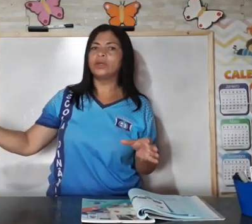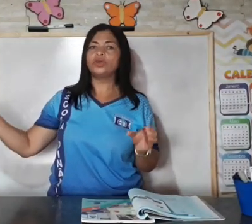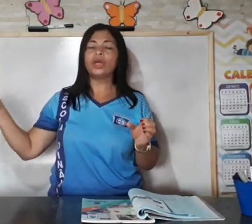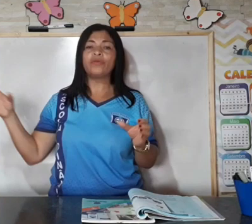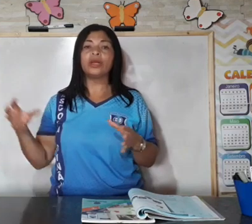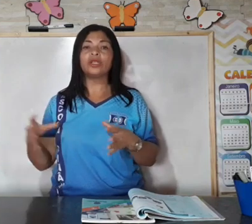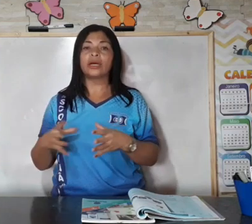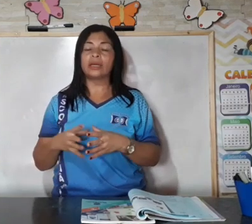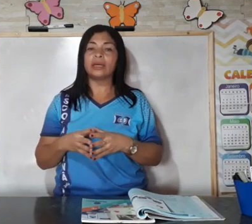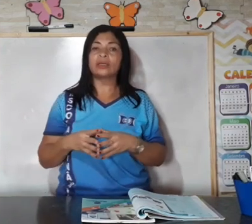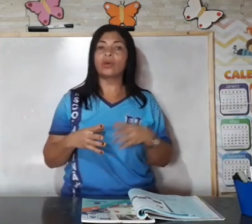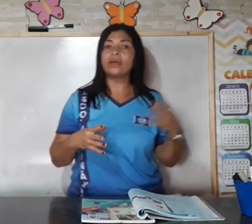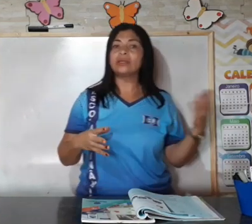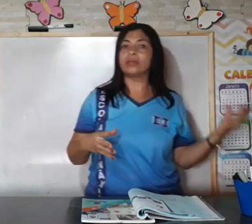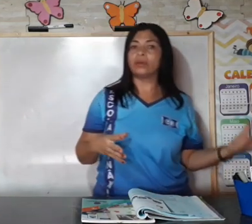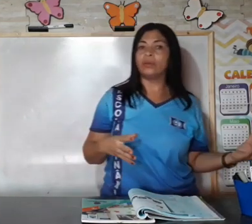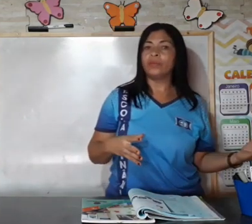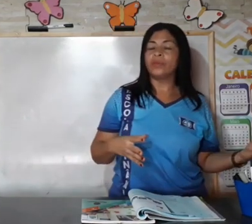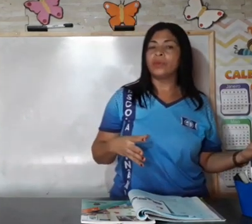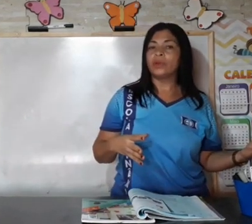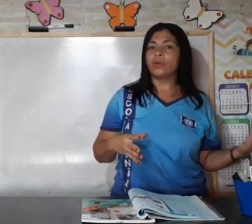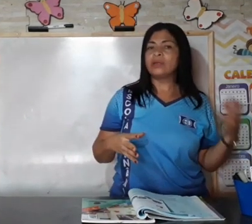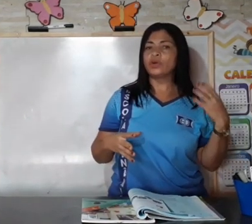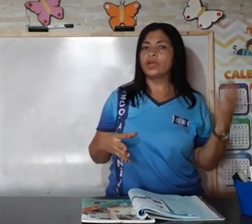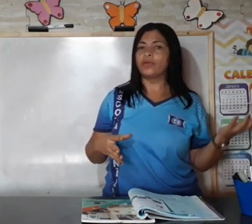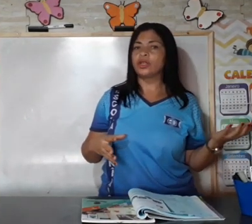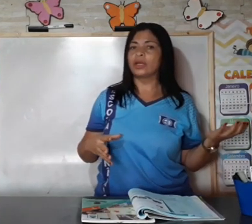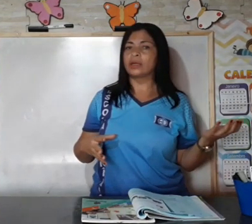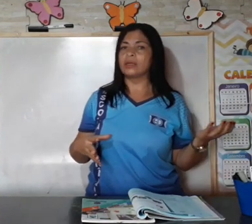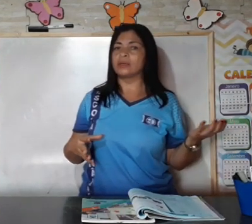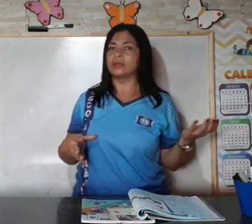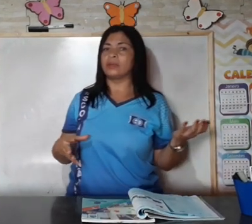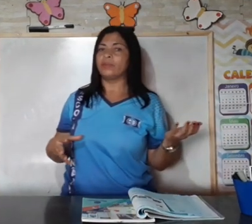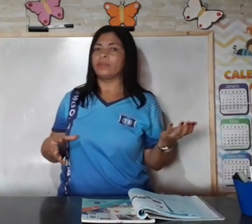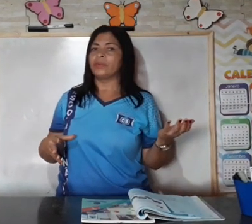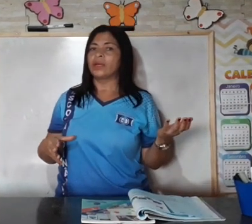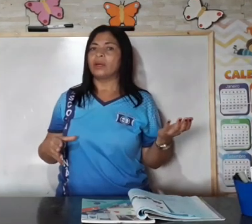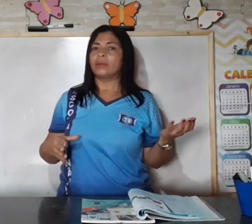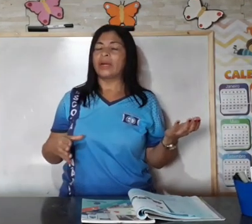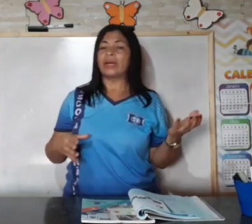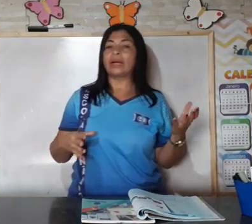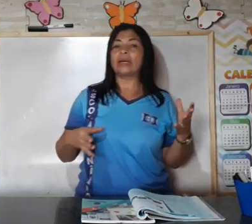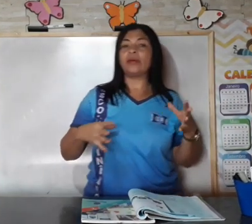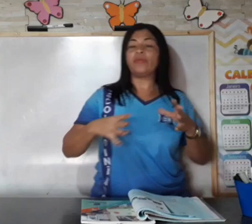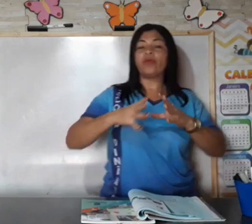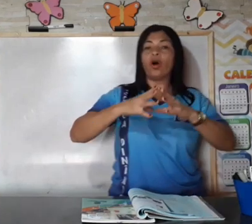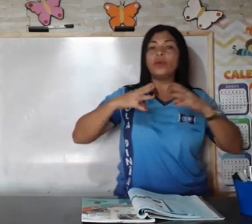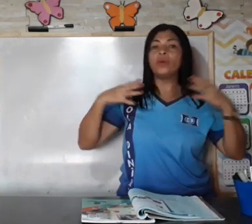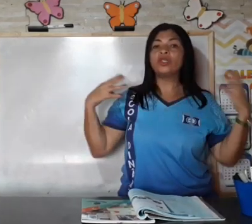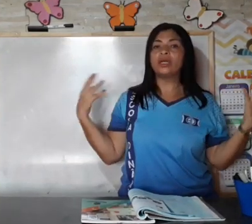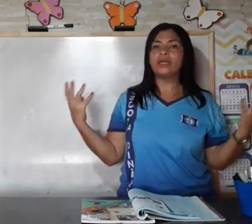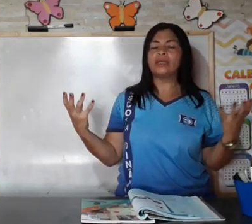os deveres da criança, quais são? Quais são os deveres da criança? Para que forme uma